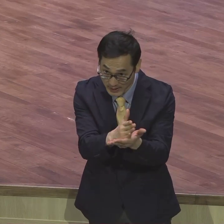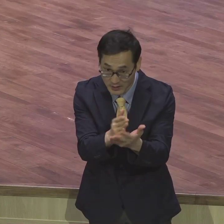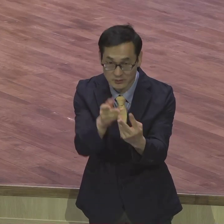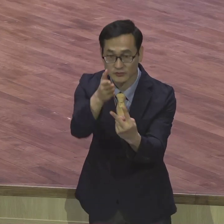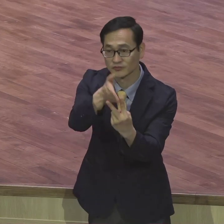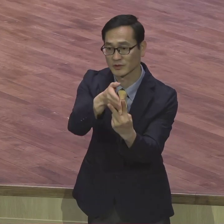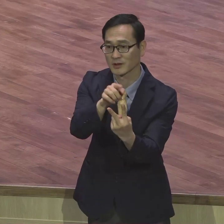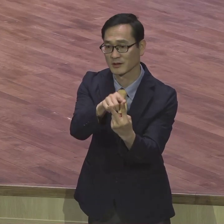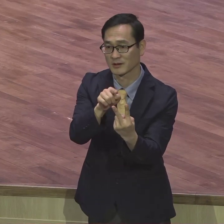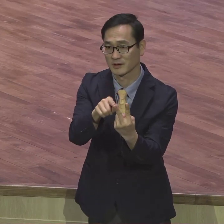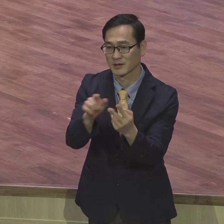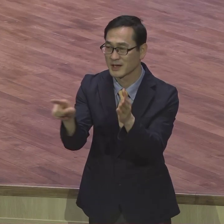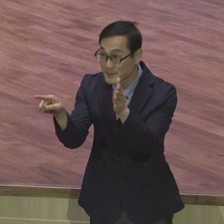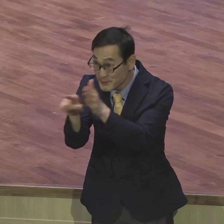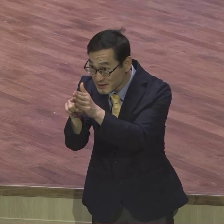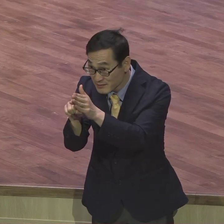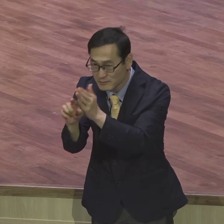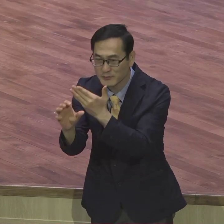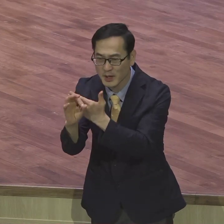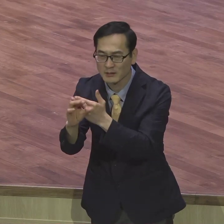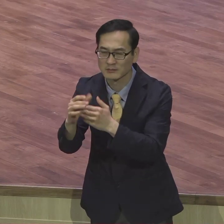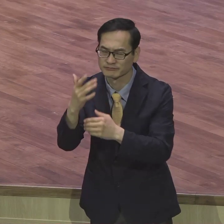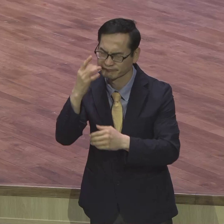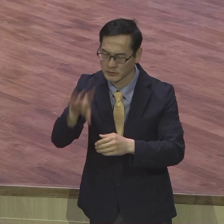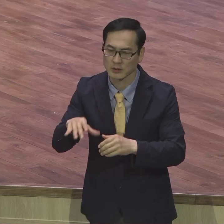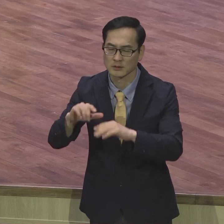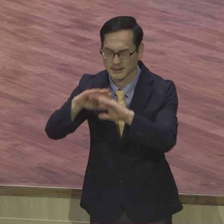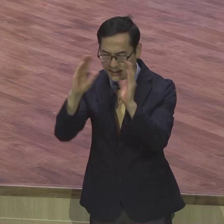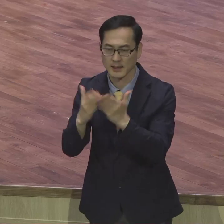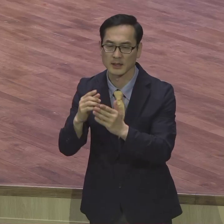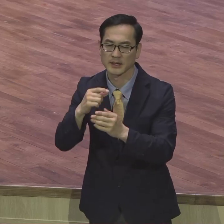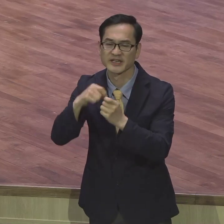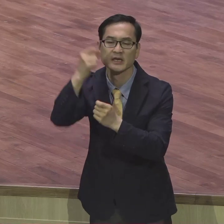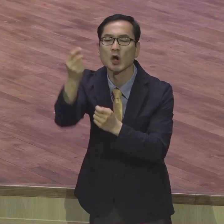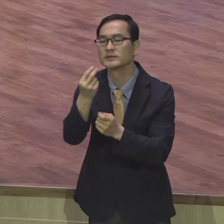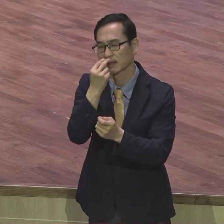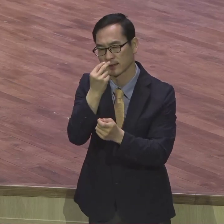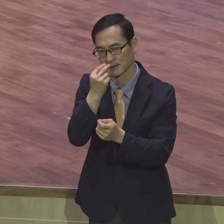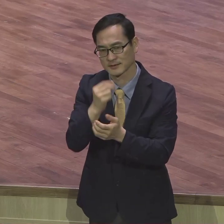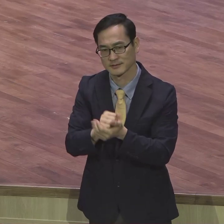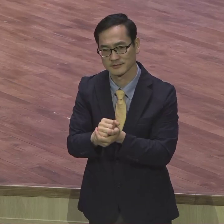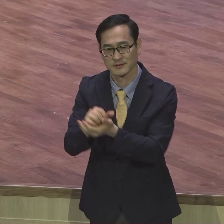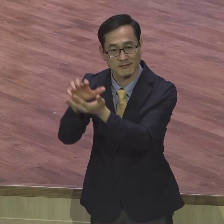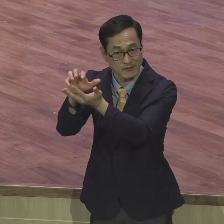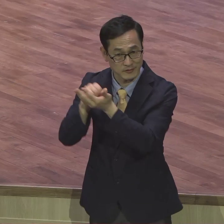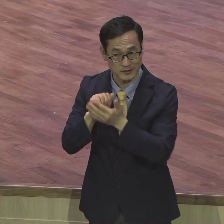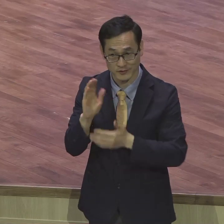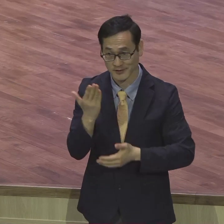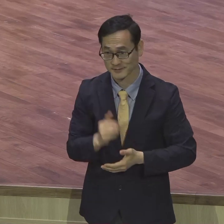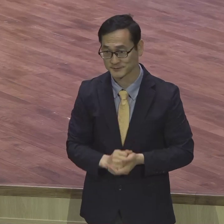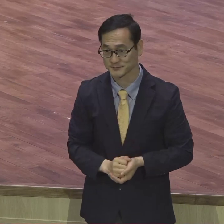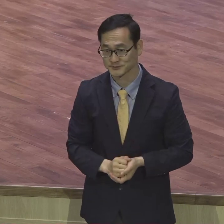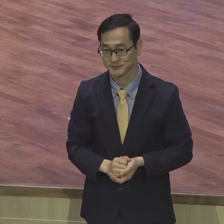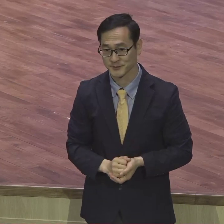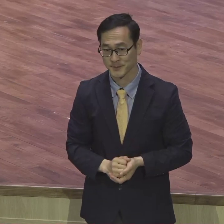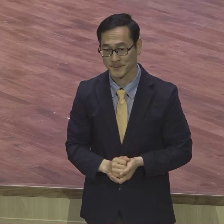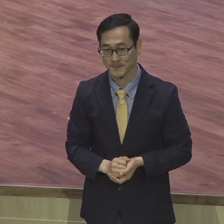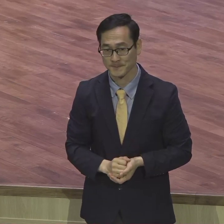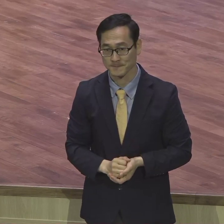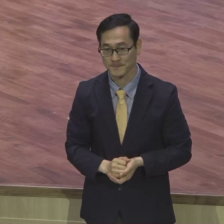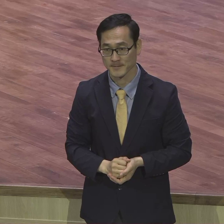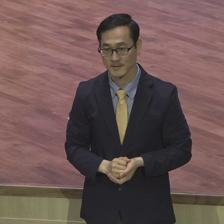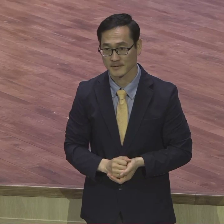믿기만 하면 영생을 얻는다. 이 구원의 유일성에 대해서 한 구절로 정의를 내려놨습니다.